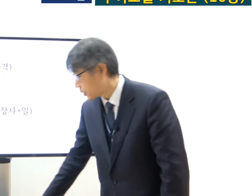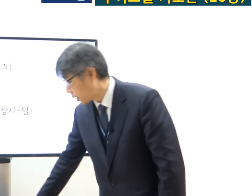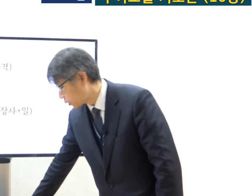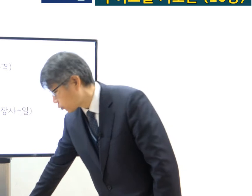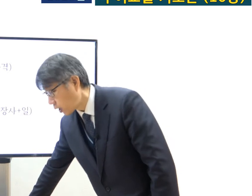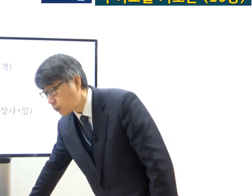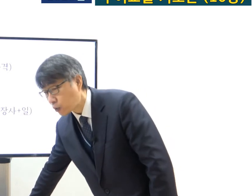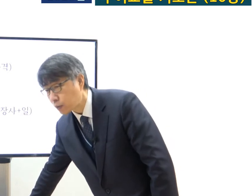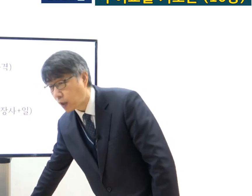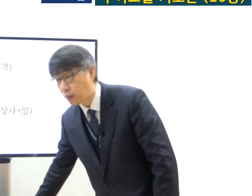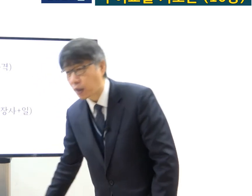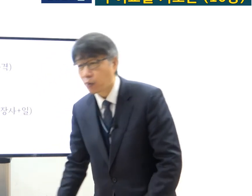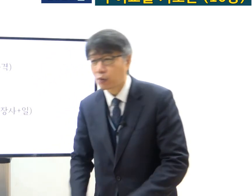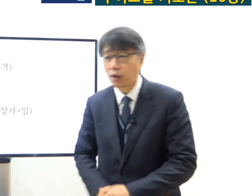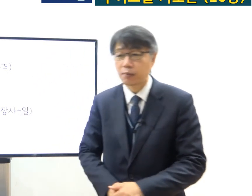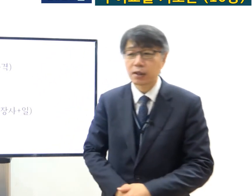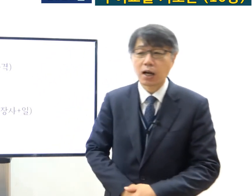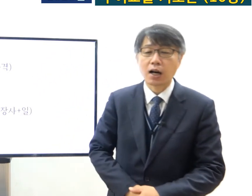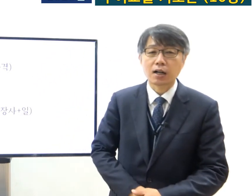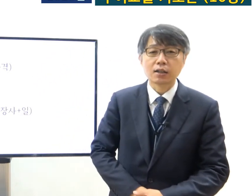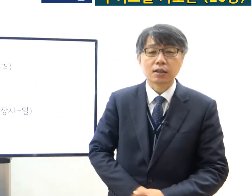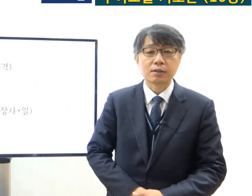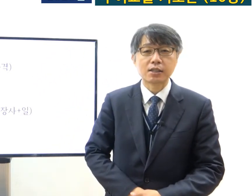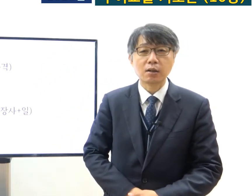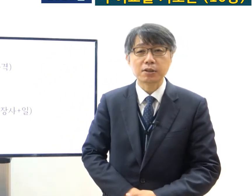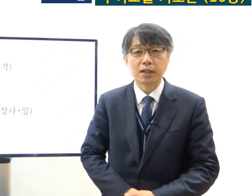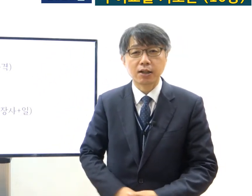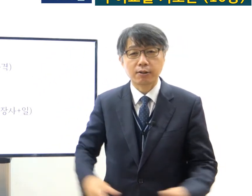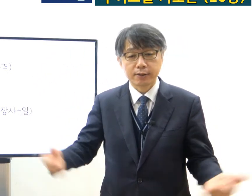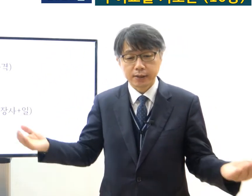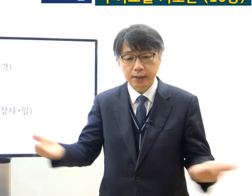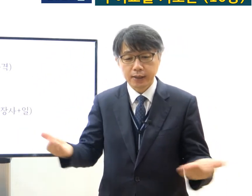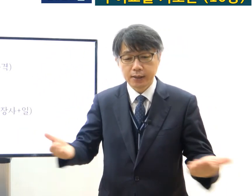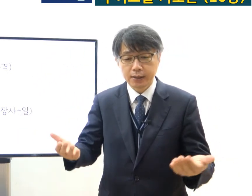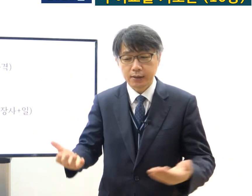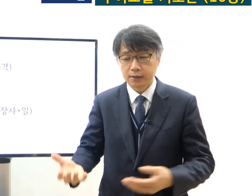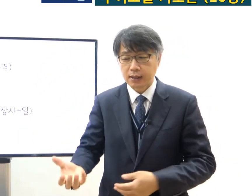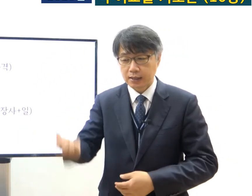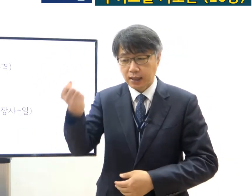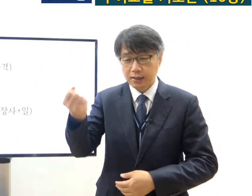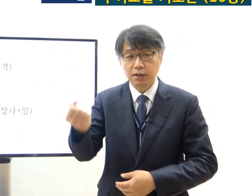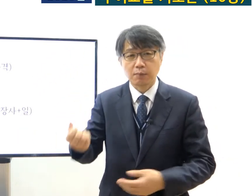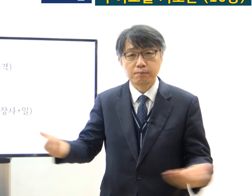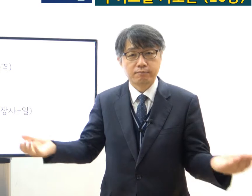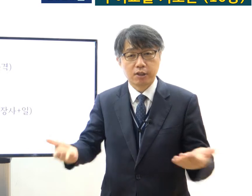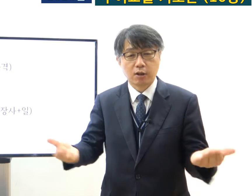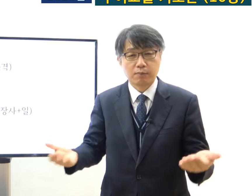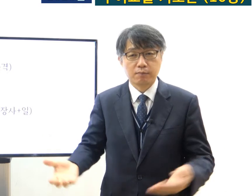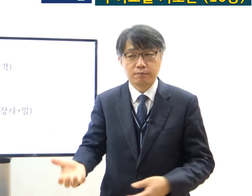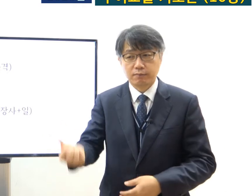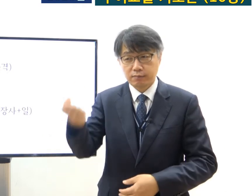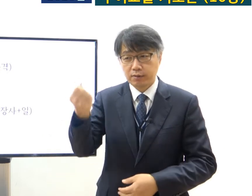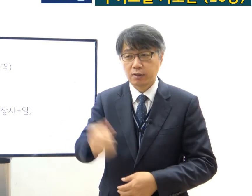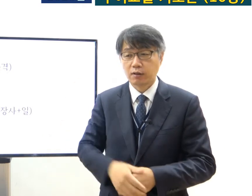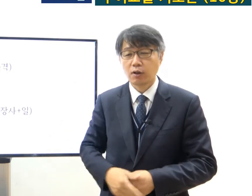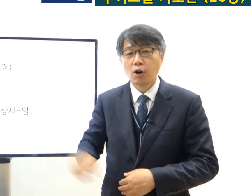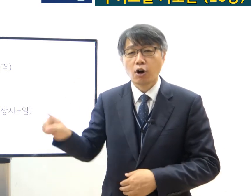일단 구강 복습을 한번 해보려고 합니다. 그 직업이잖아요. 일을 가지다. 직업. 그래서